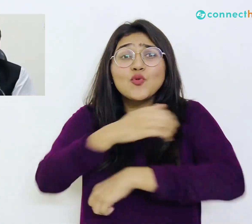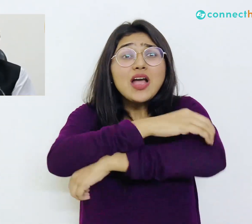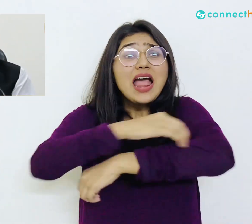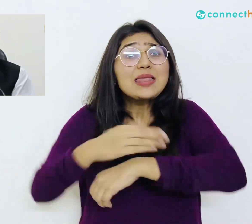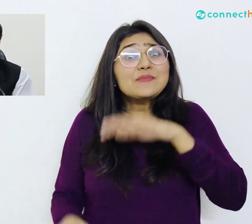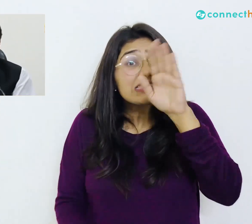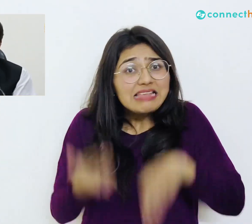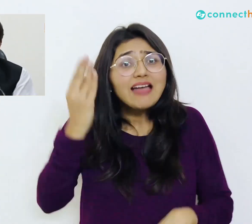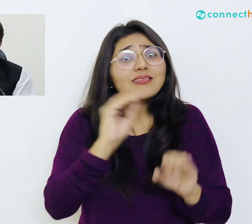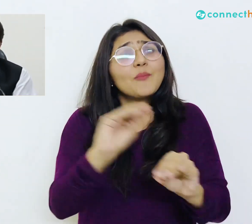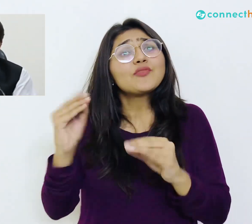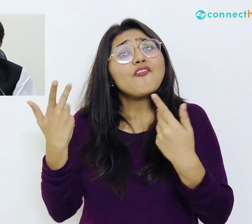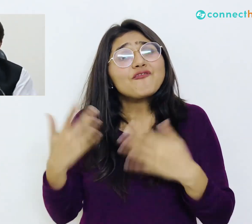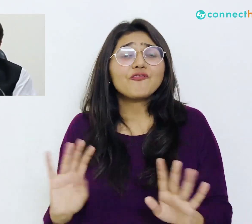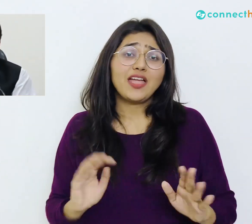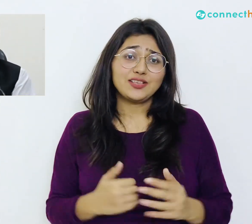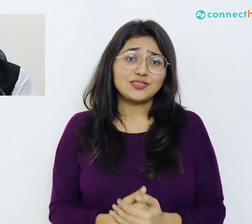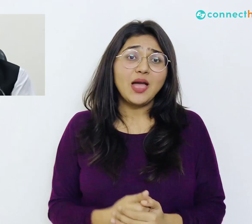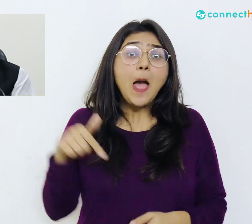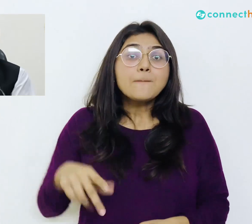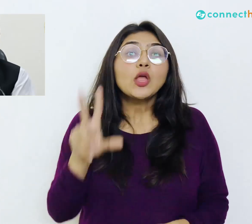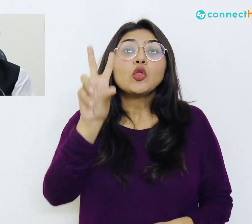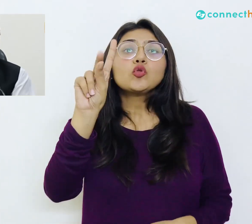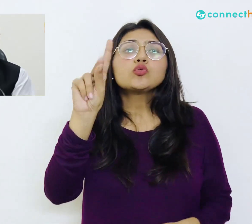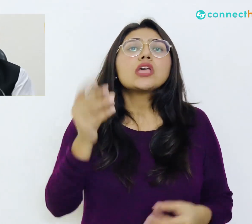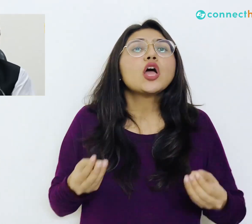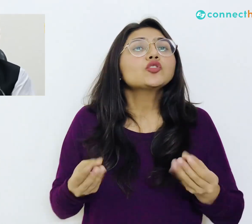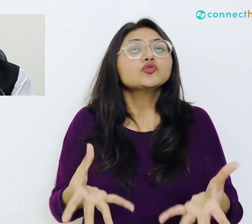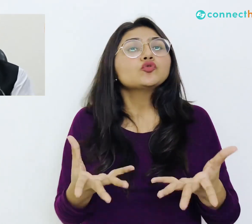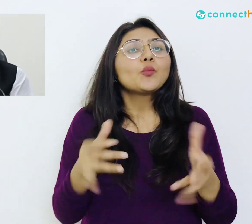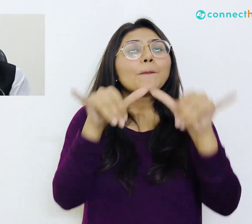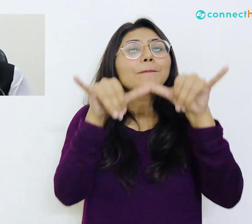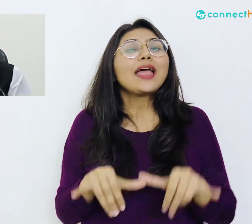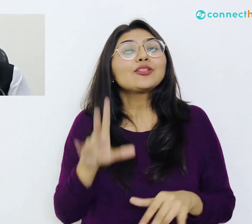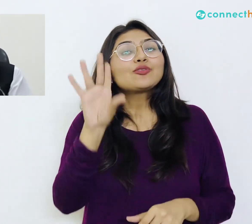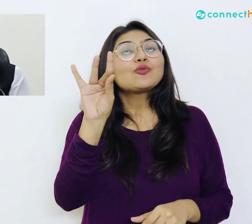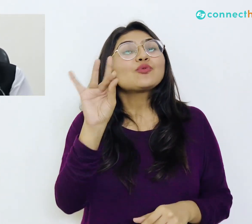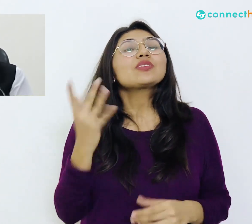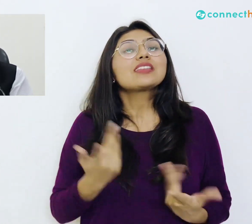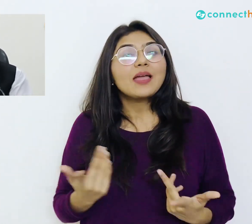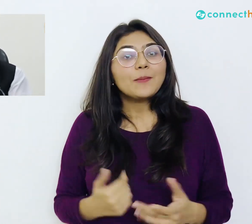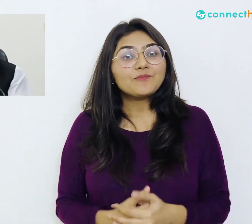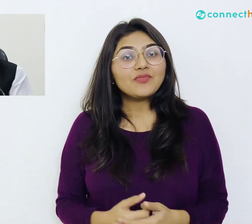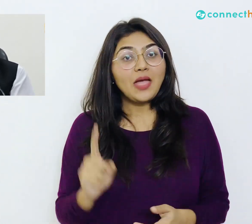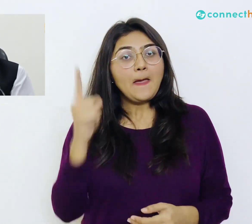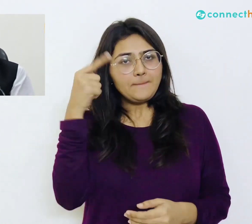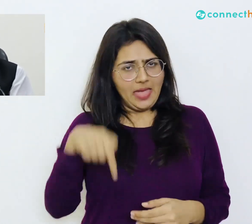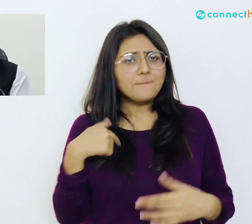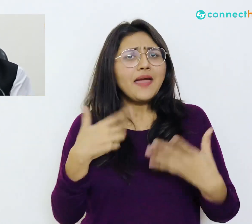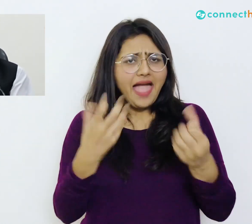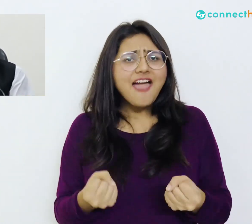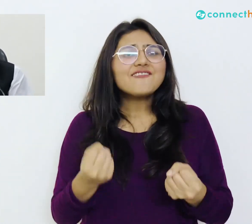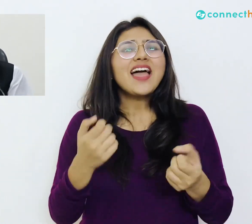کہ سب سے زیادہ مجبور طبقہ ہے، غریب طبقہ ہے. اب یہ جو دوسرا فیز